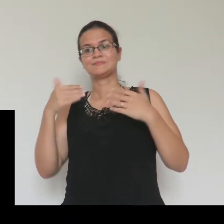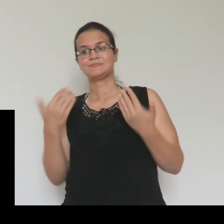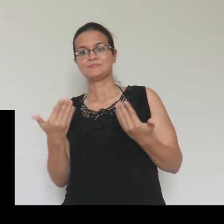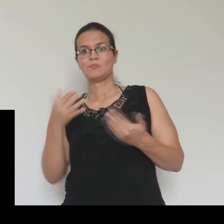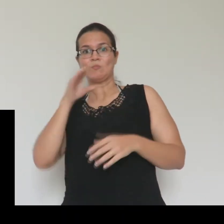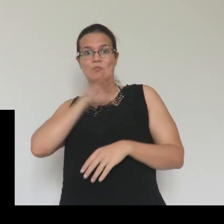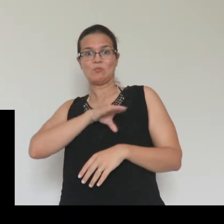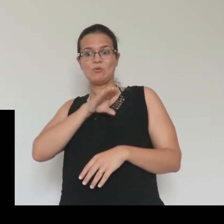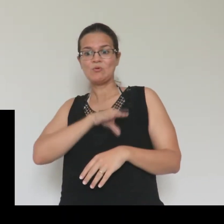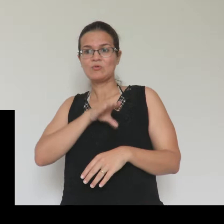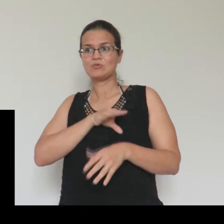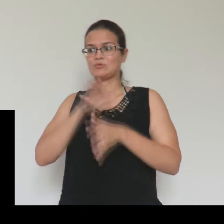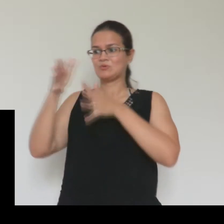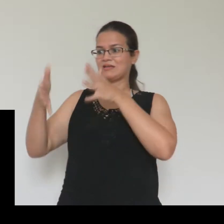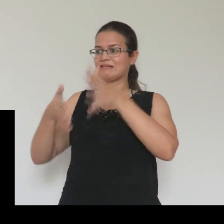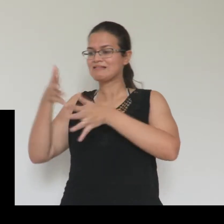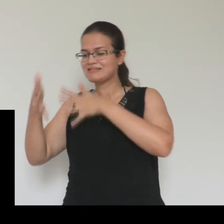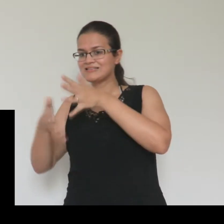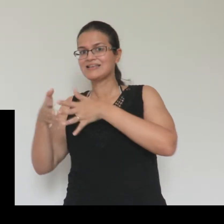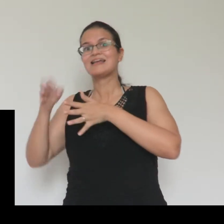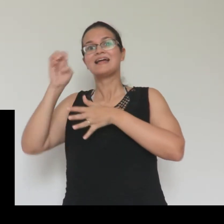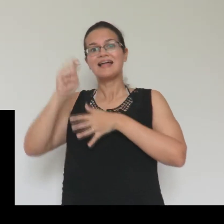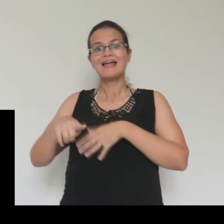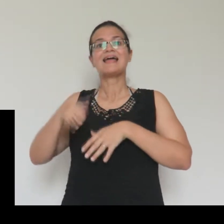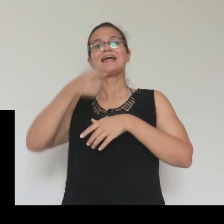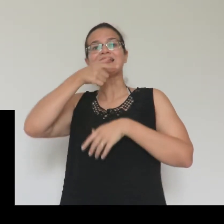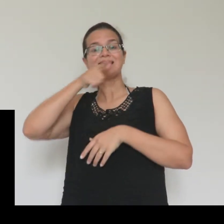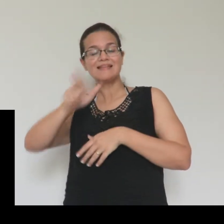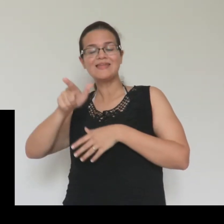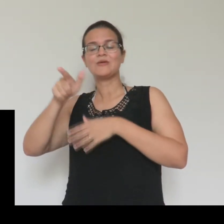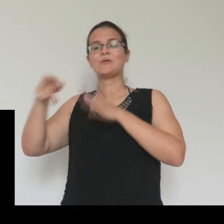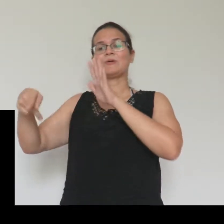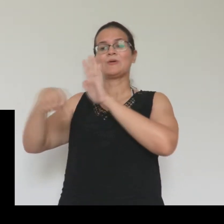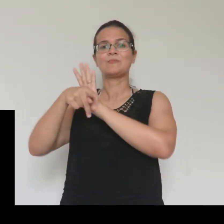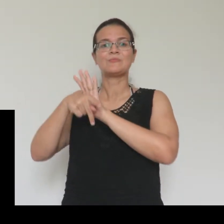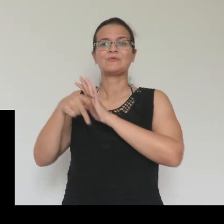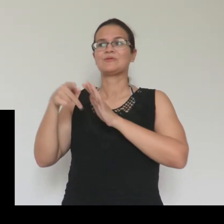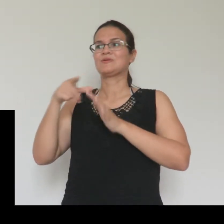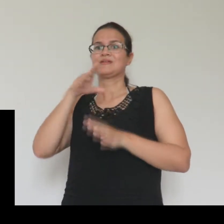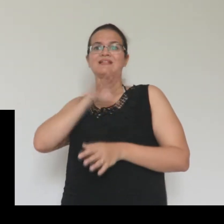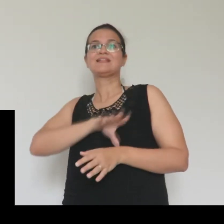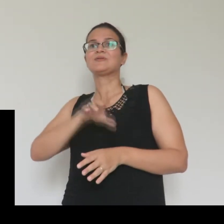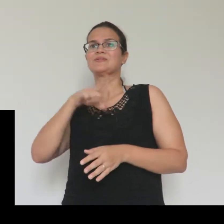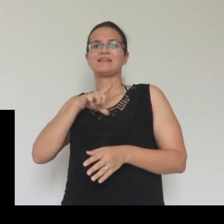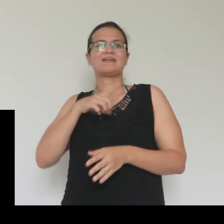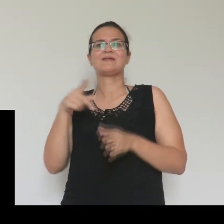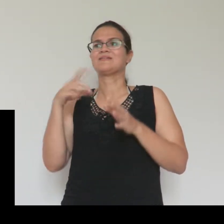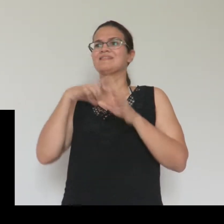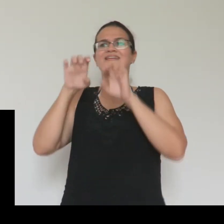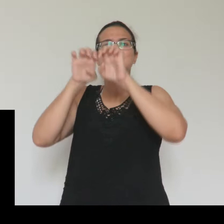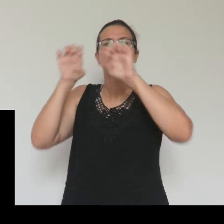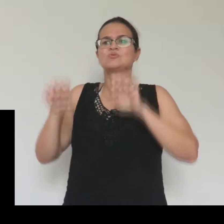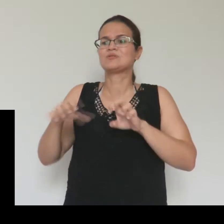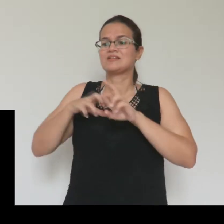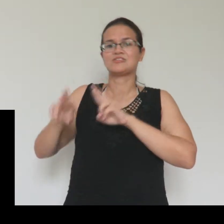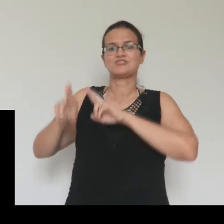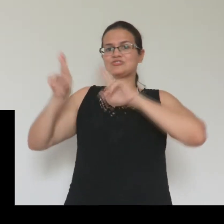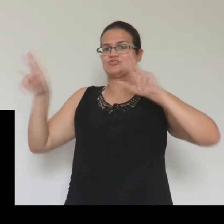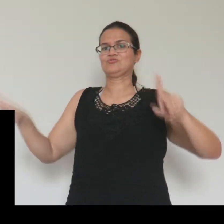português sinalizado. Ela é uma língua própria, uma língua viva, onde tem estrutura própria, diferente da